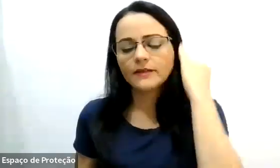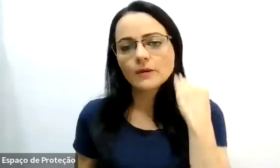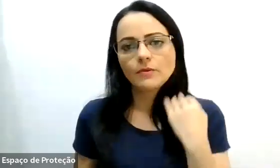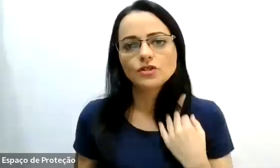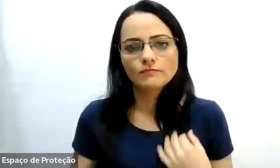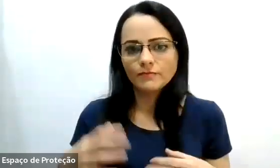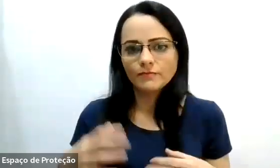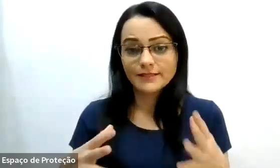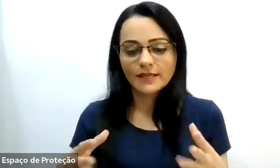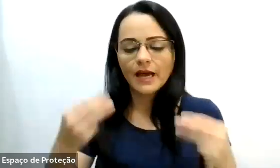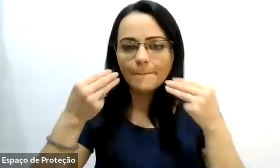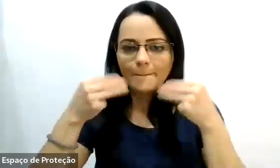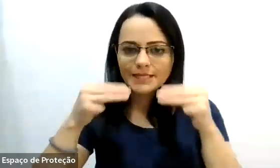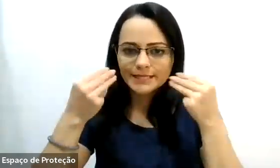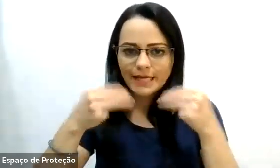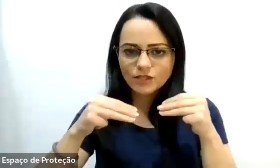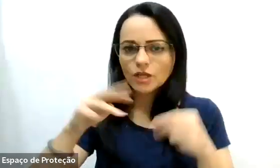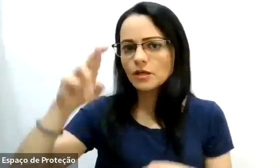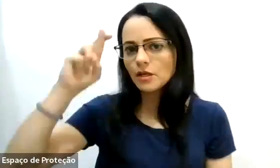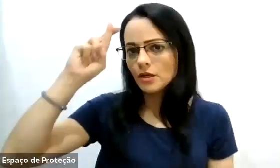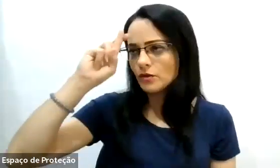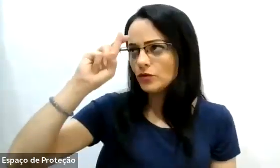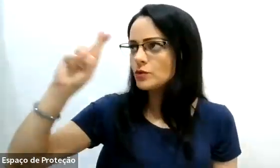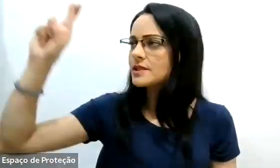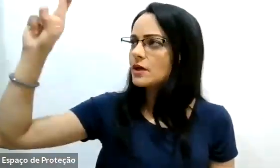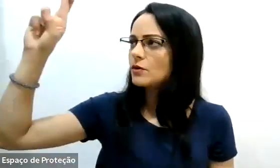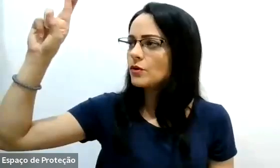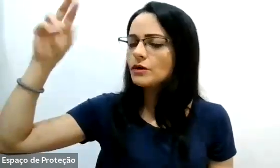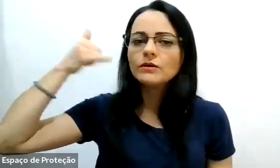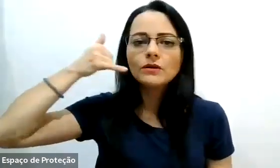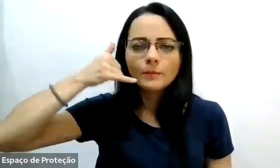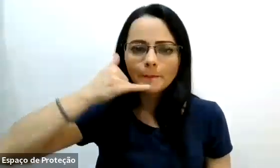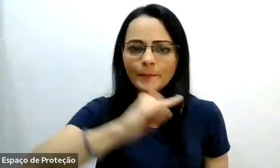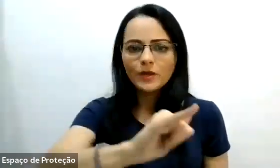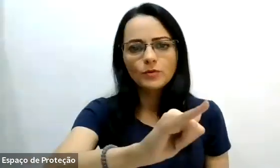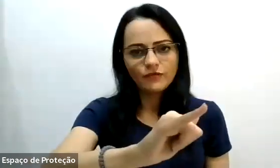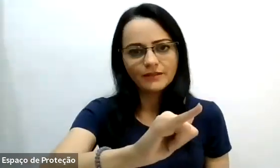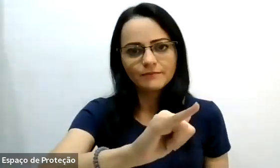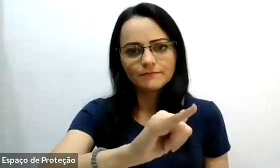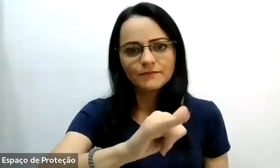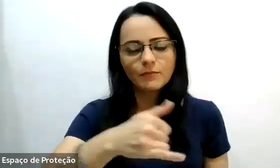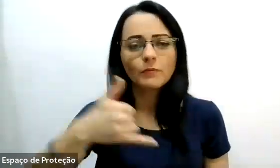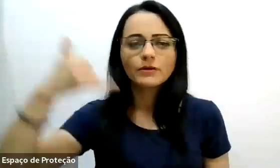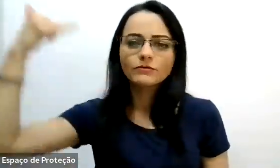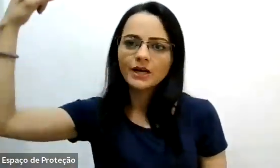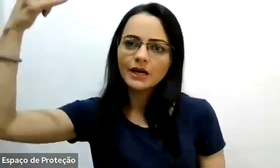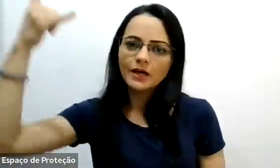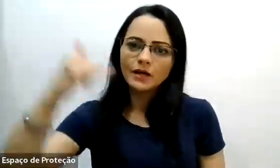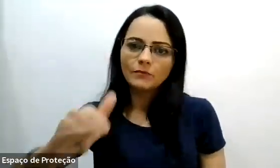já pode trazer a mensagem do Senhor pelo profeta, tá bom? Para não ficar